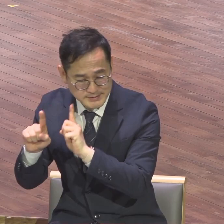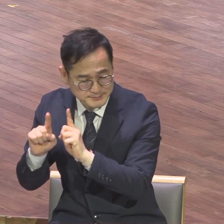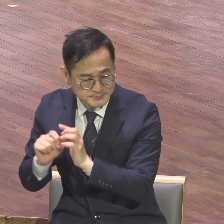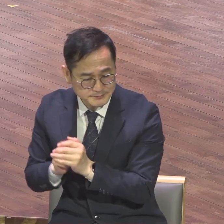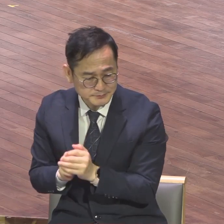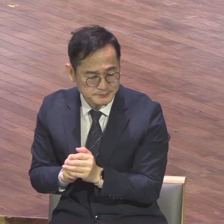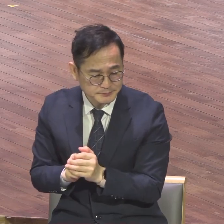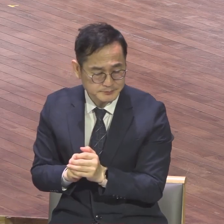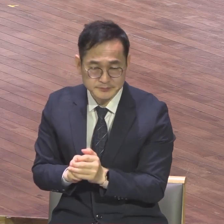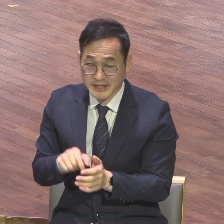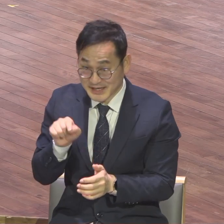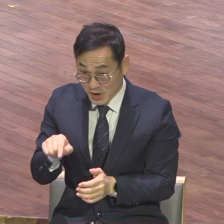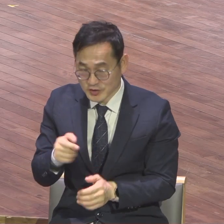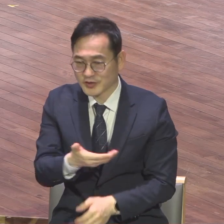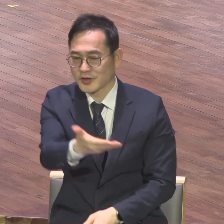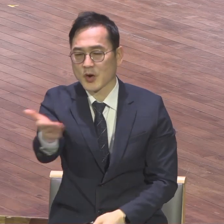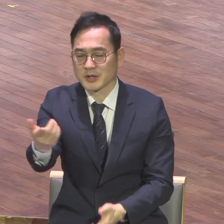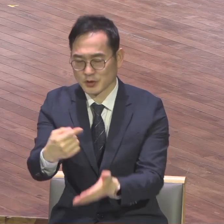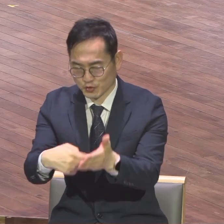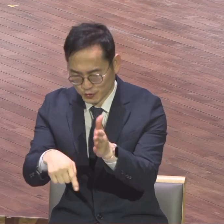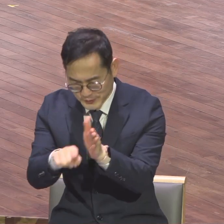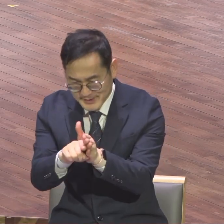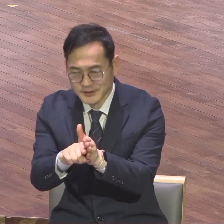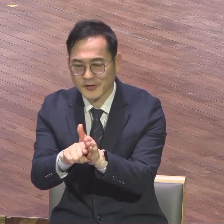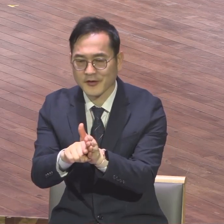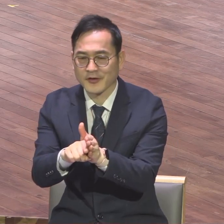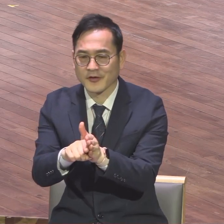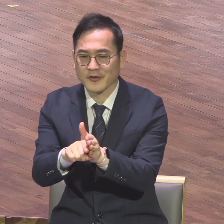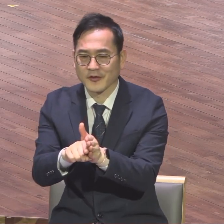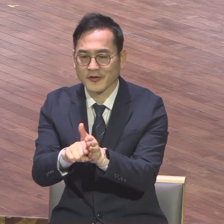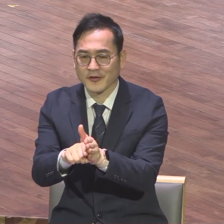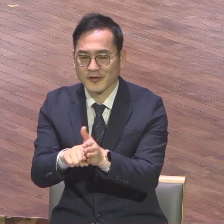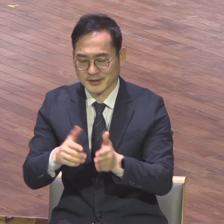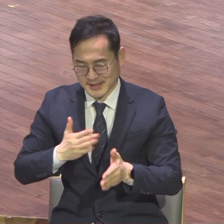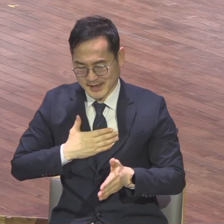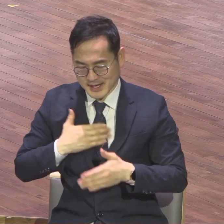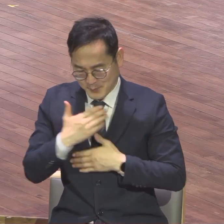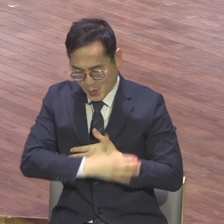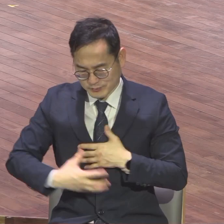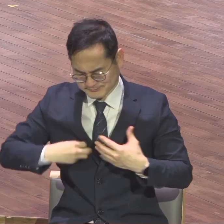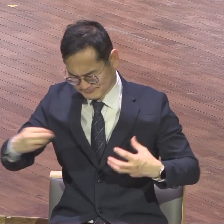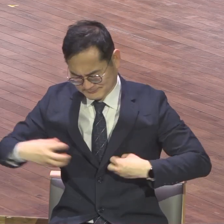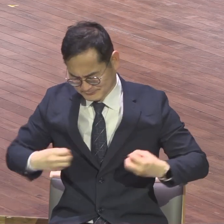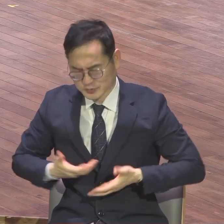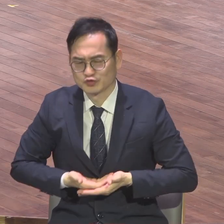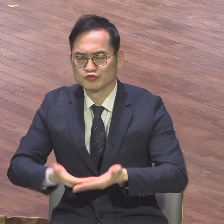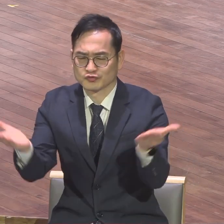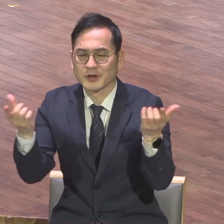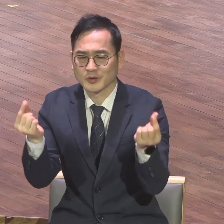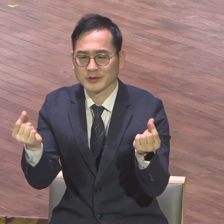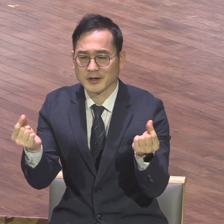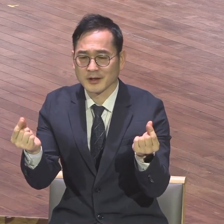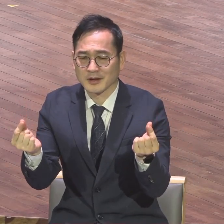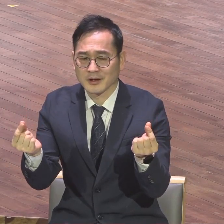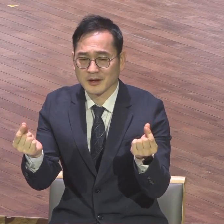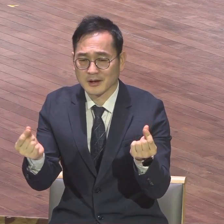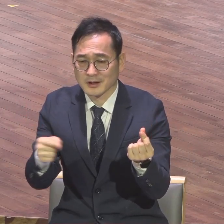있죠. 이것은 너희를 위하여 주는 내 몸이라. 너희가 이것을 향하여 나를